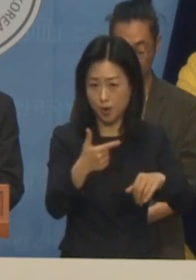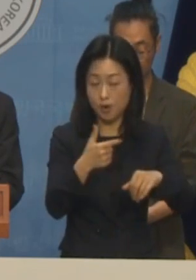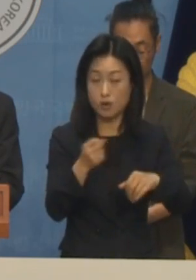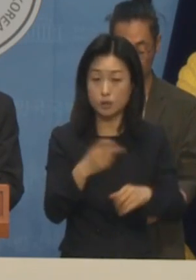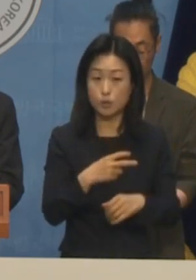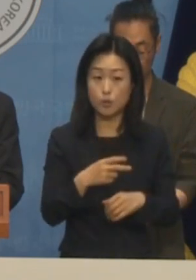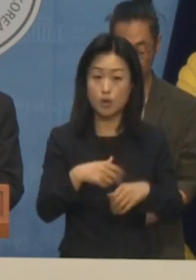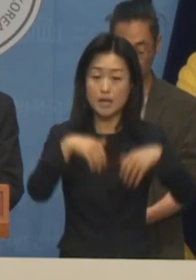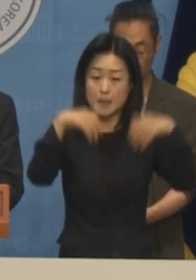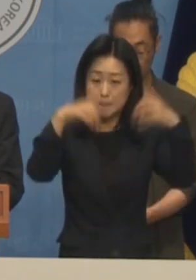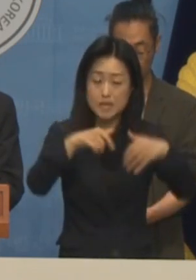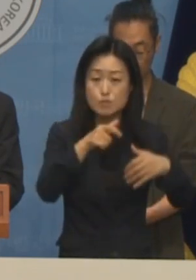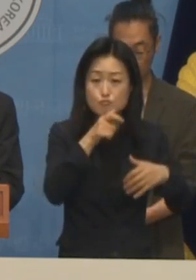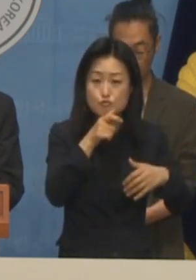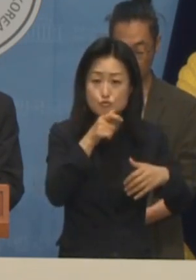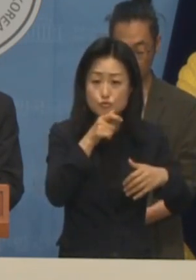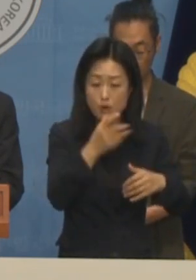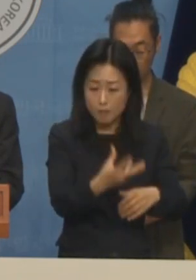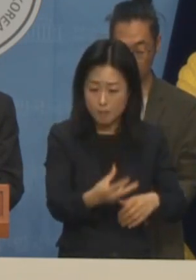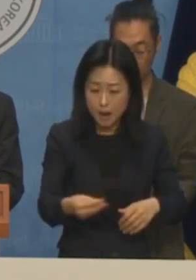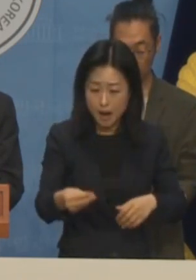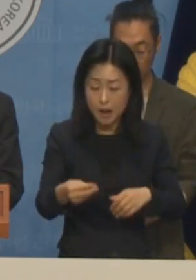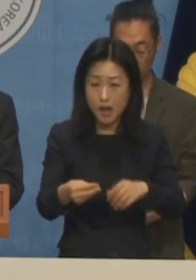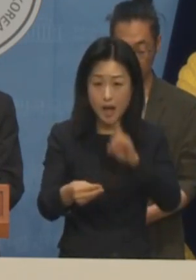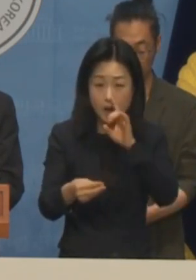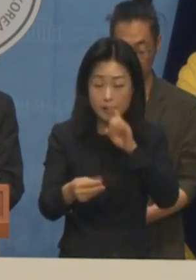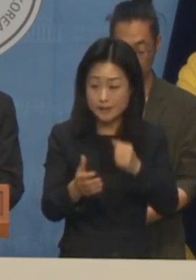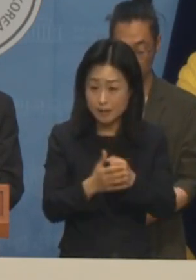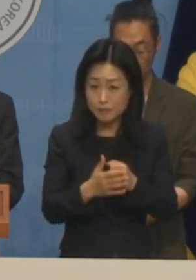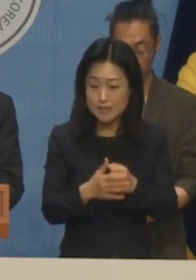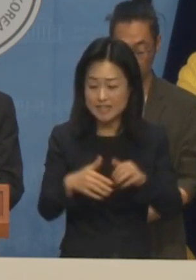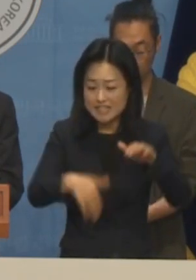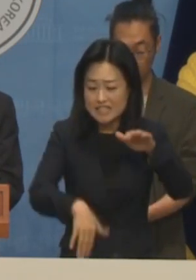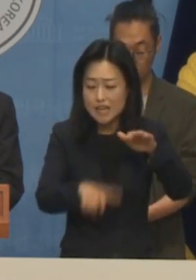빗물을 빨아들이는 숨골을 막을 경우 지하수 함량과